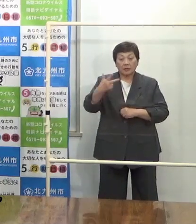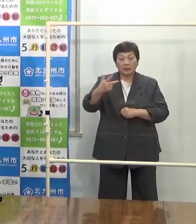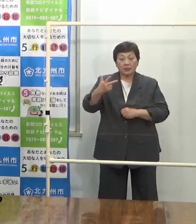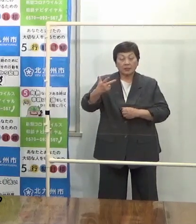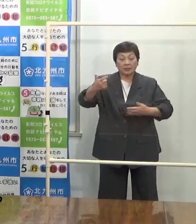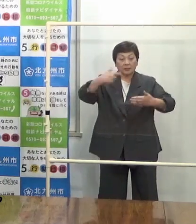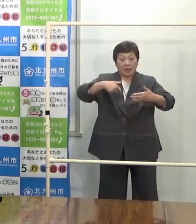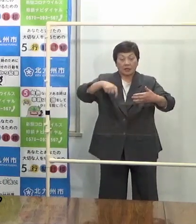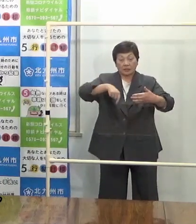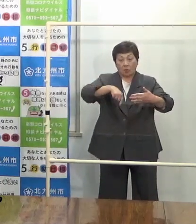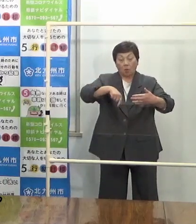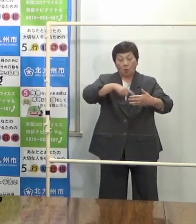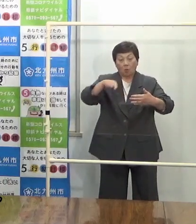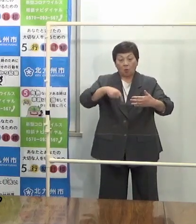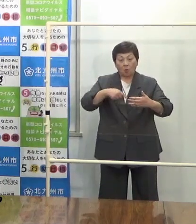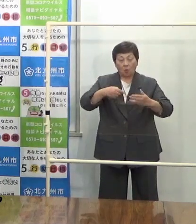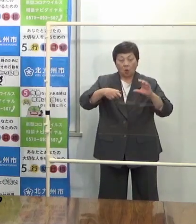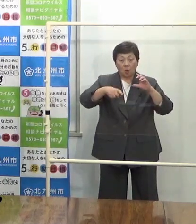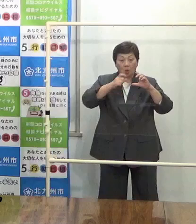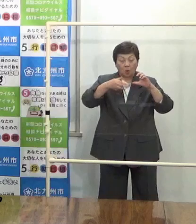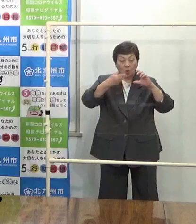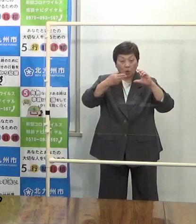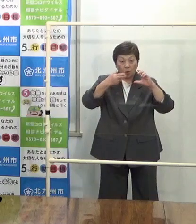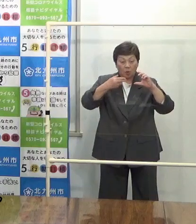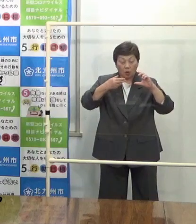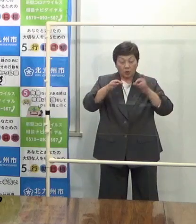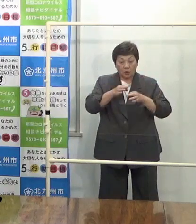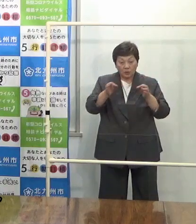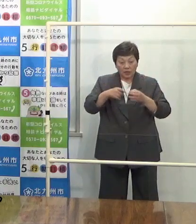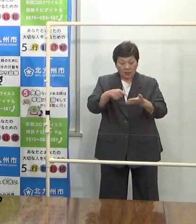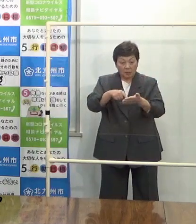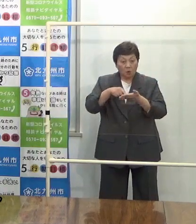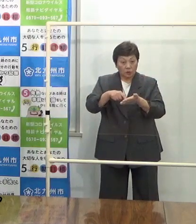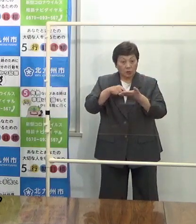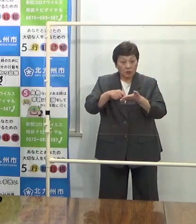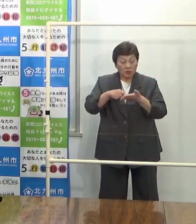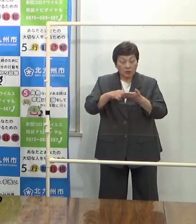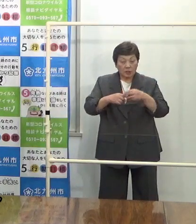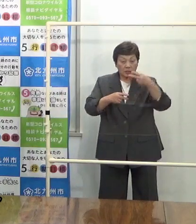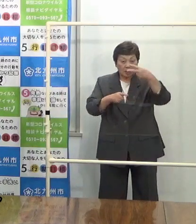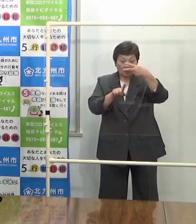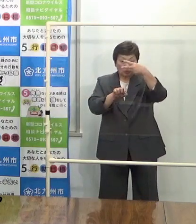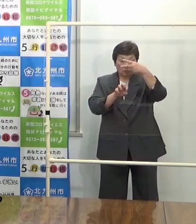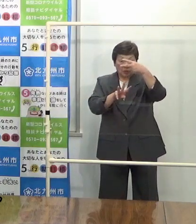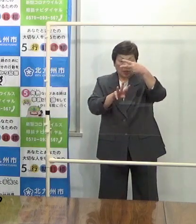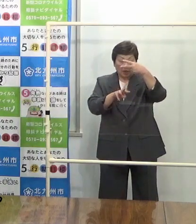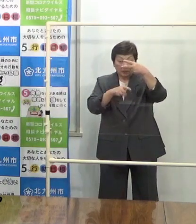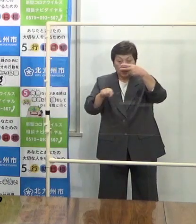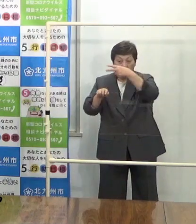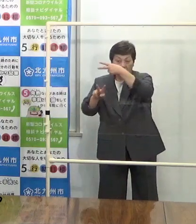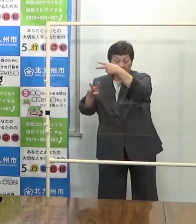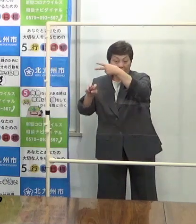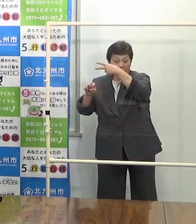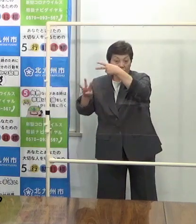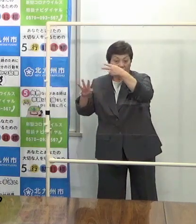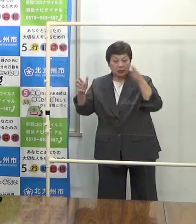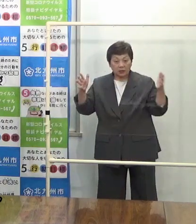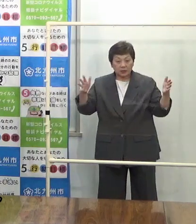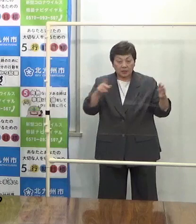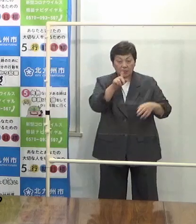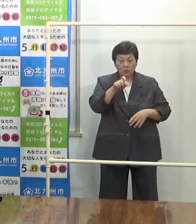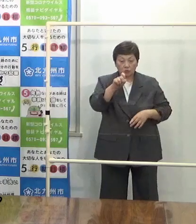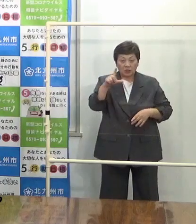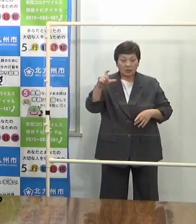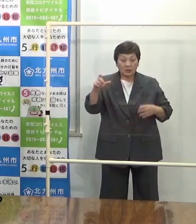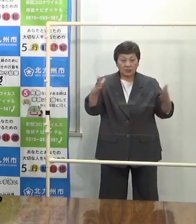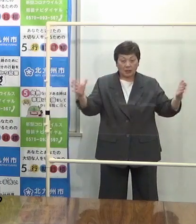の飲食の店舗にお申し込みをいただきまして、2月13日から2月23日までの11